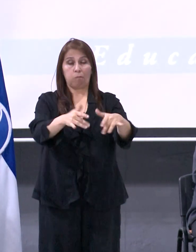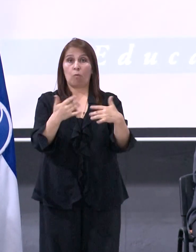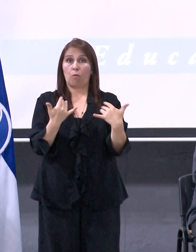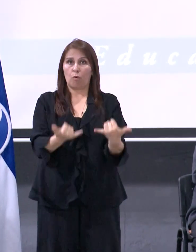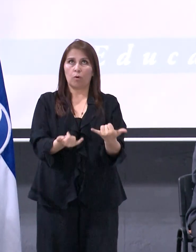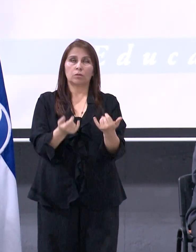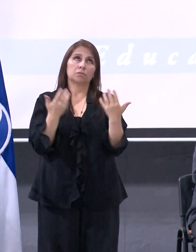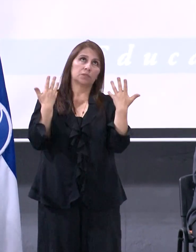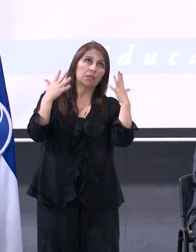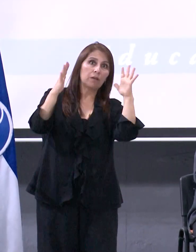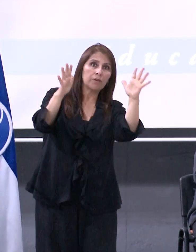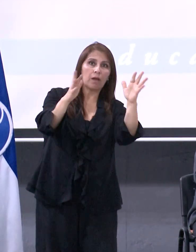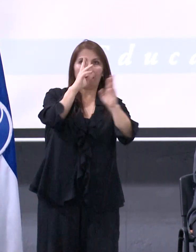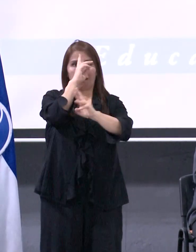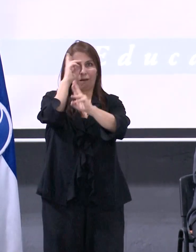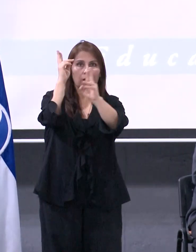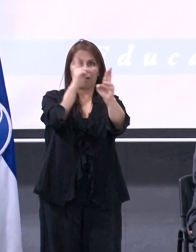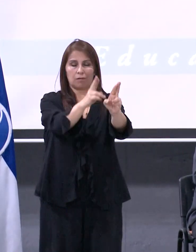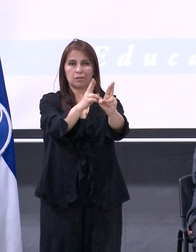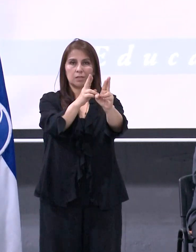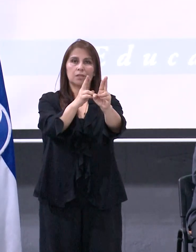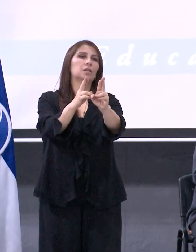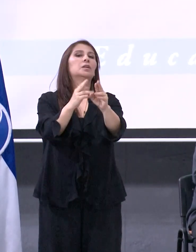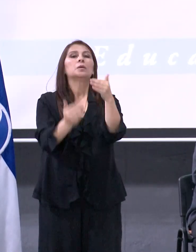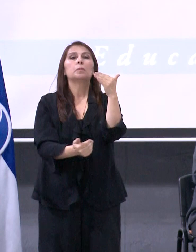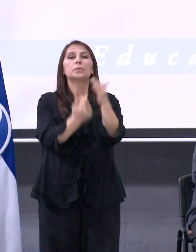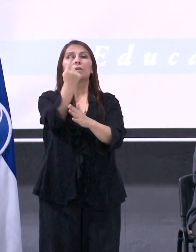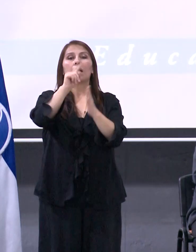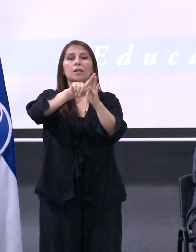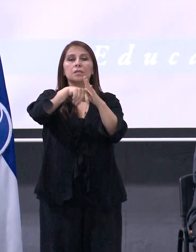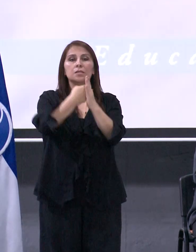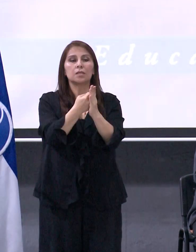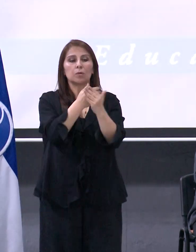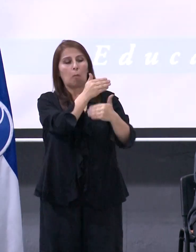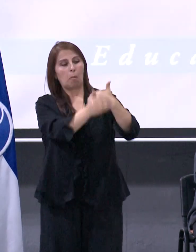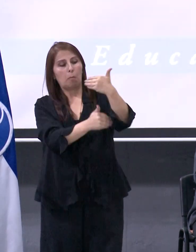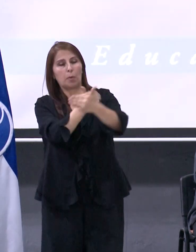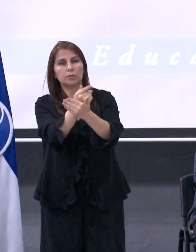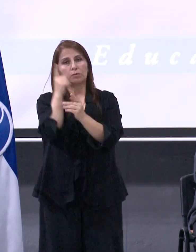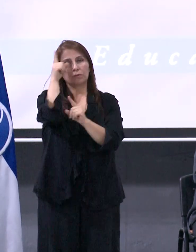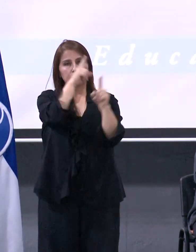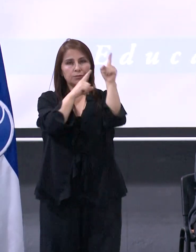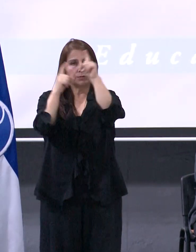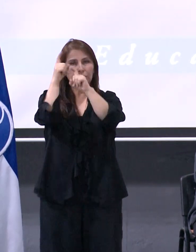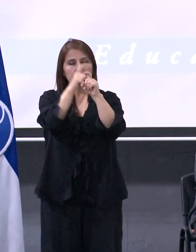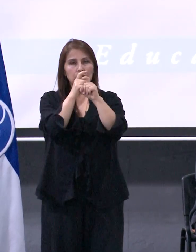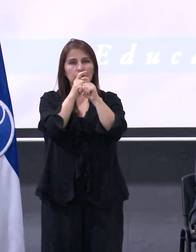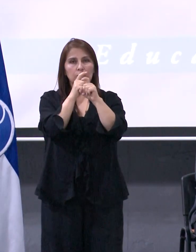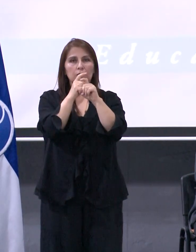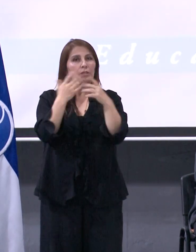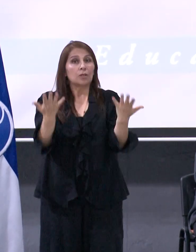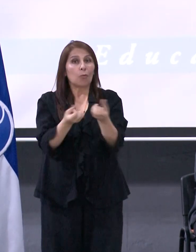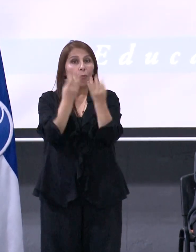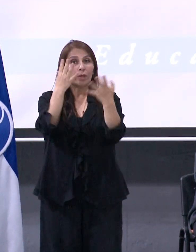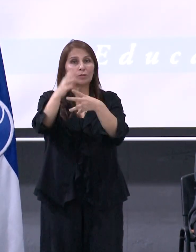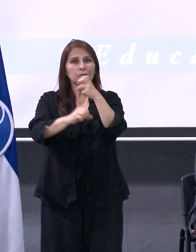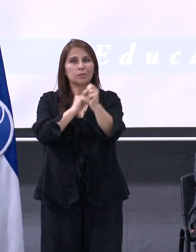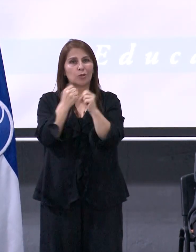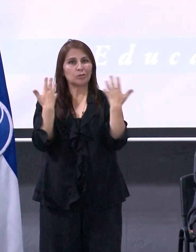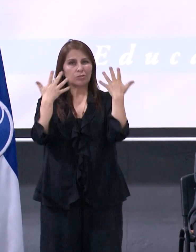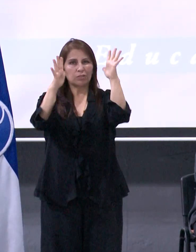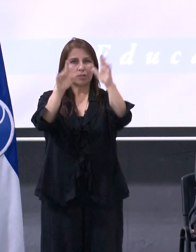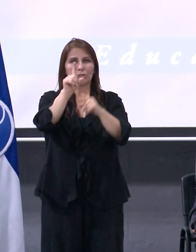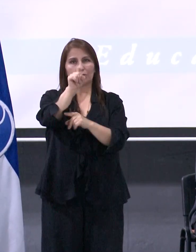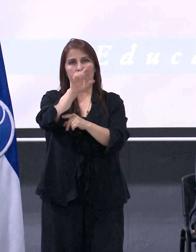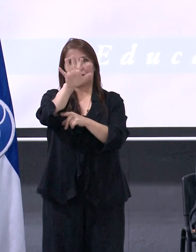conmemorar y da inicio a este ciclo de reflexiones en el marco los 35 años de nuestra universidad pero también